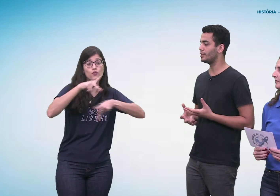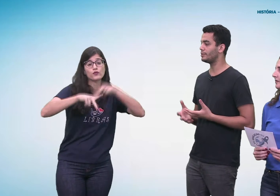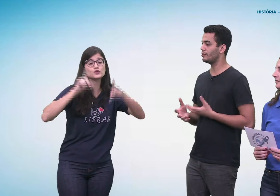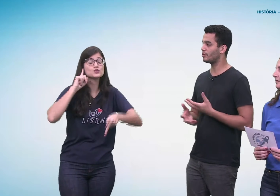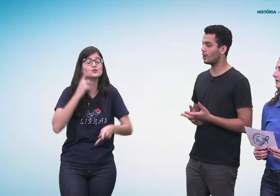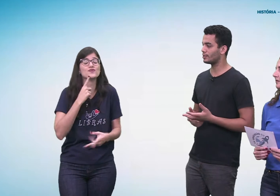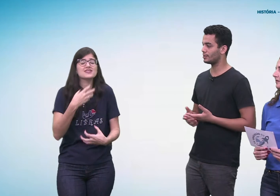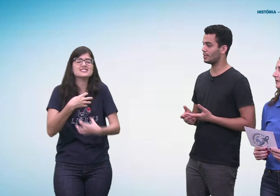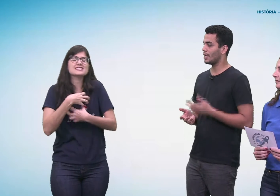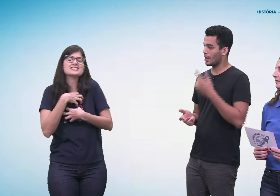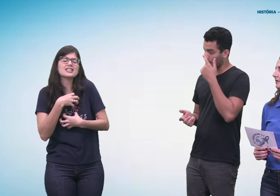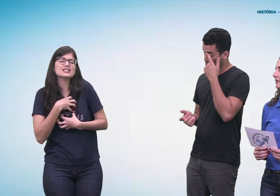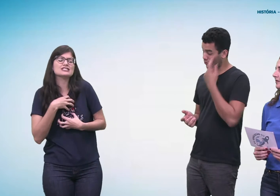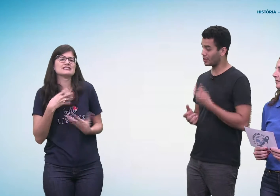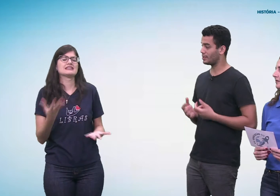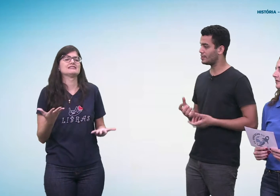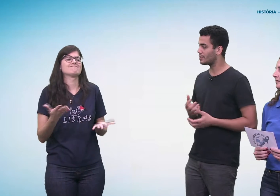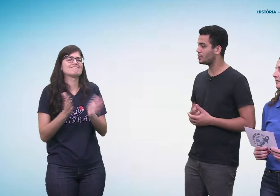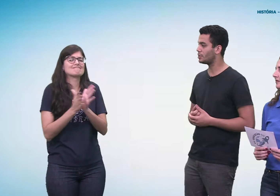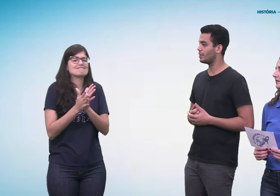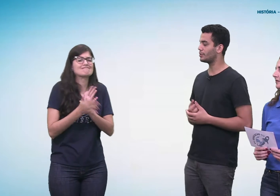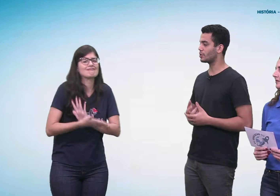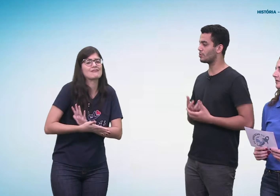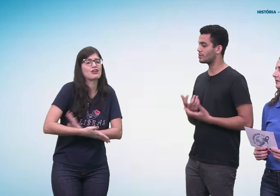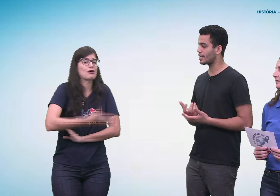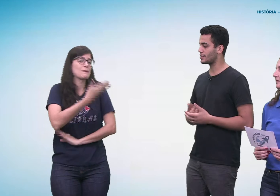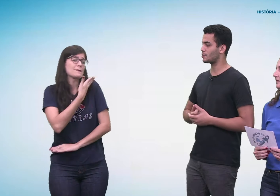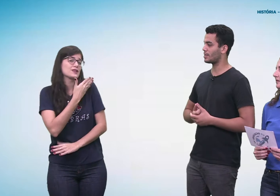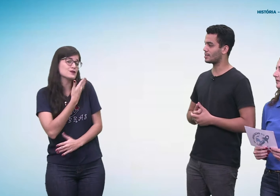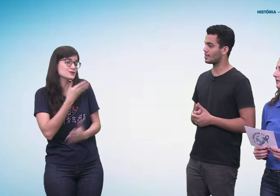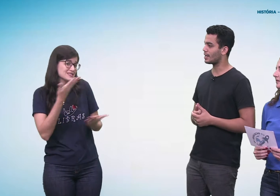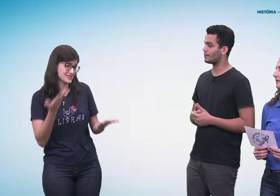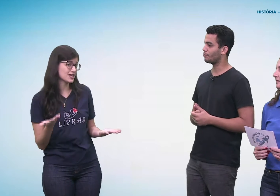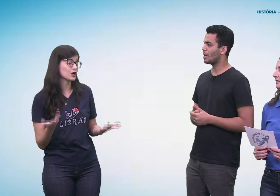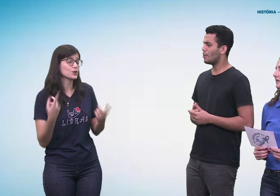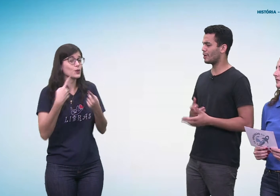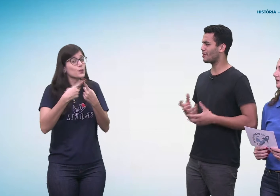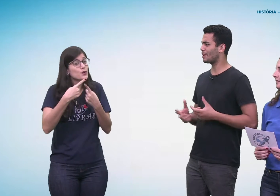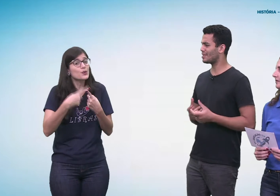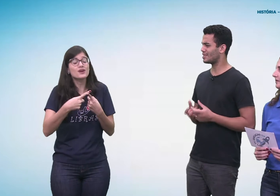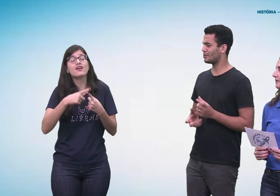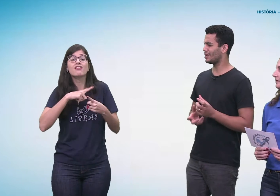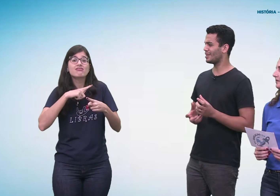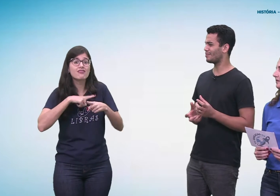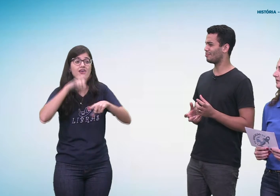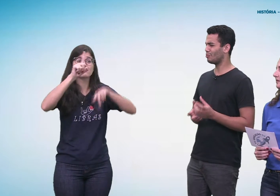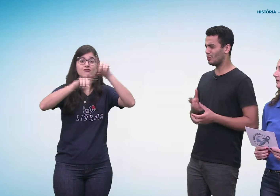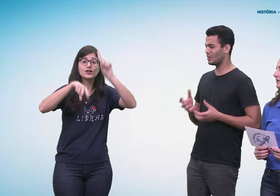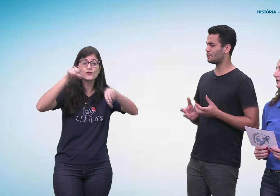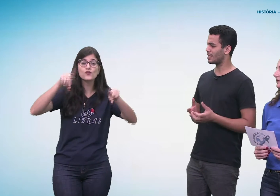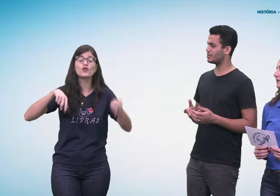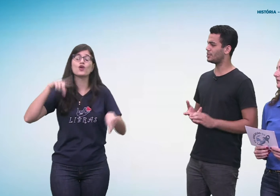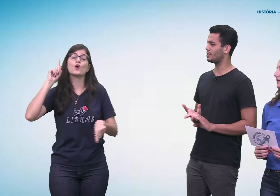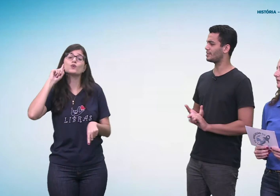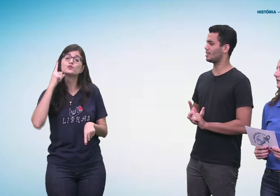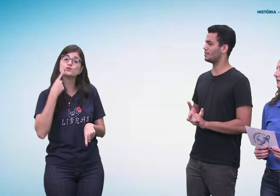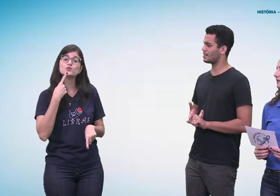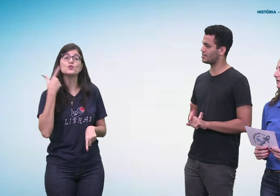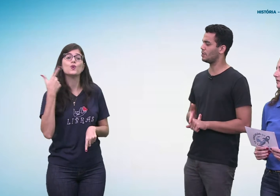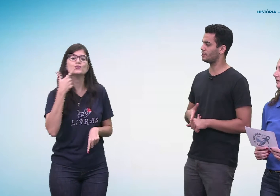tem vozes. É um povo que tem sentimento, que consegue se expressar. Porque fica parecendo que uma espécie de discriminação, entendeu?